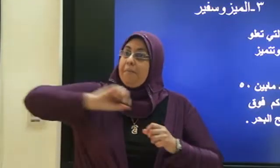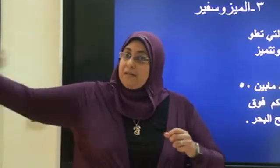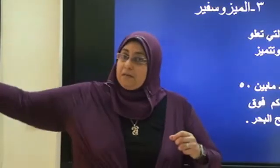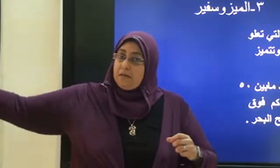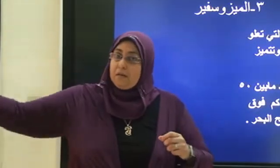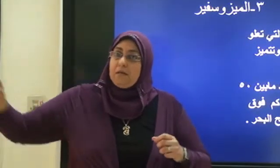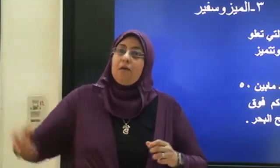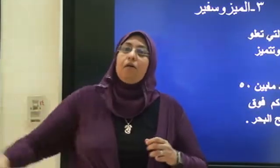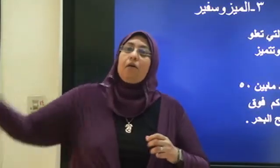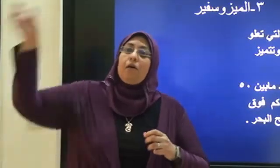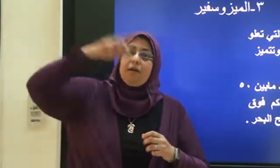50 كيلو متر لغاية